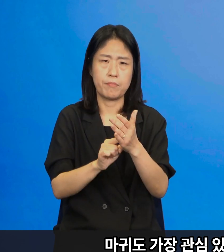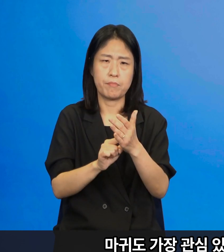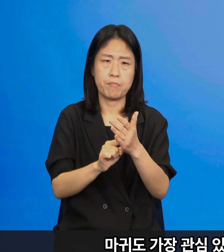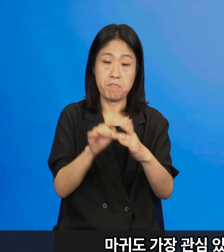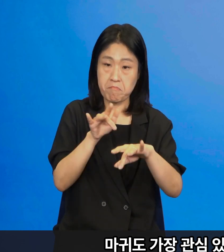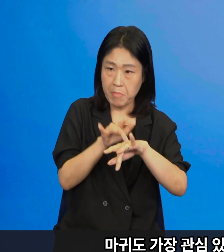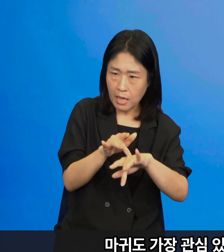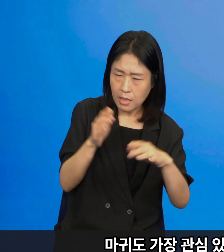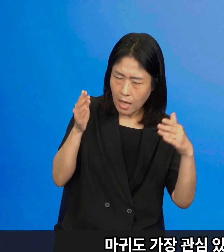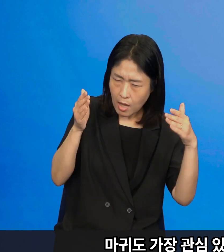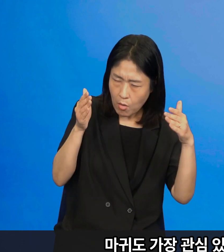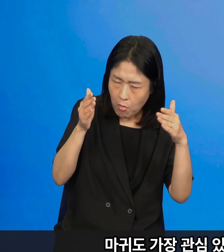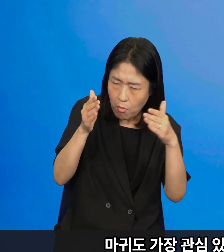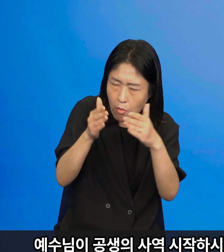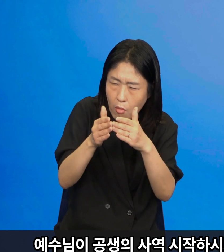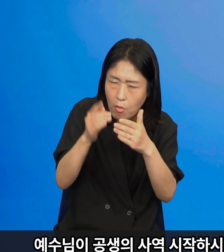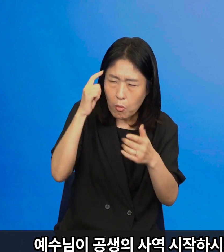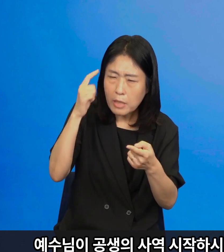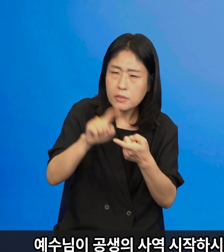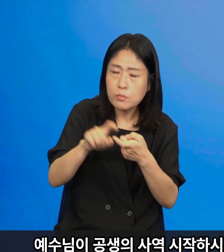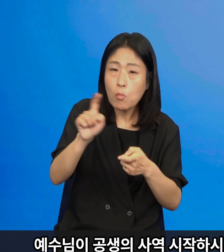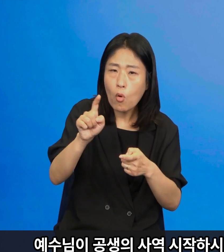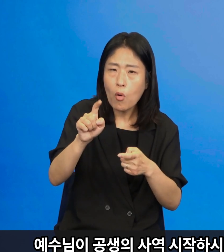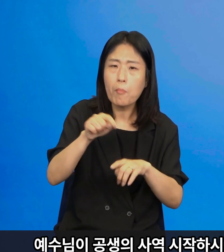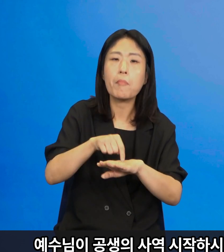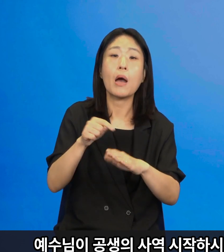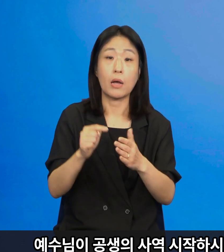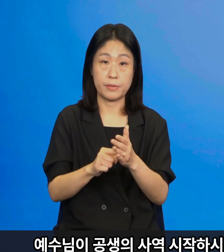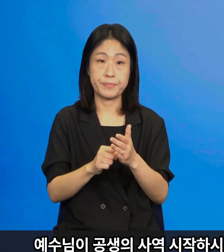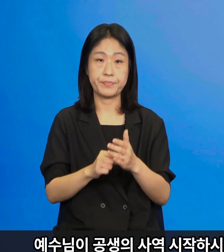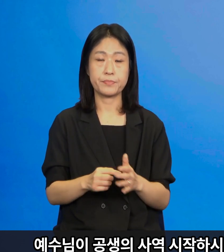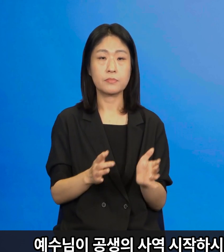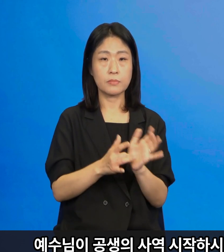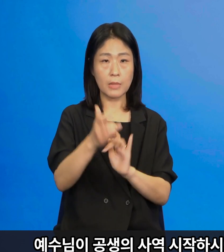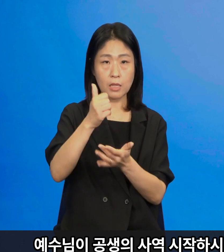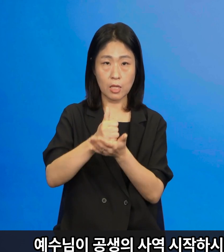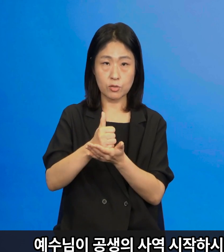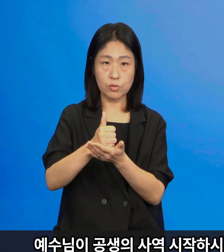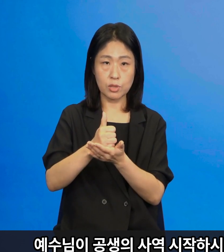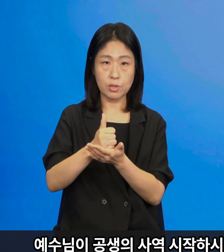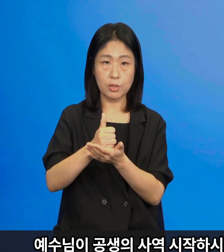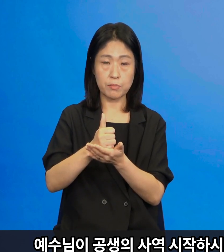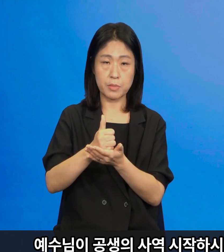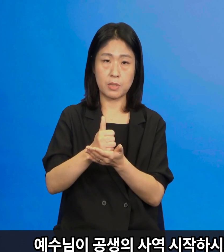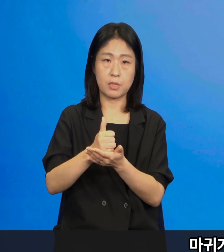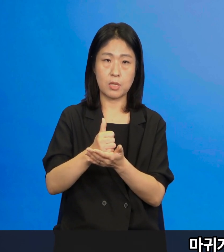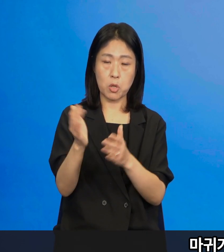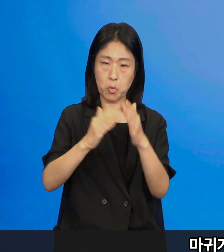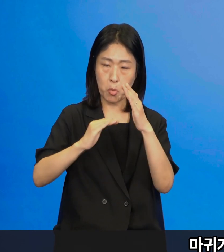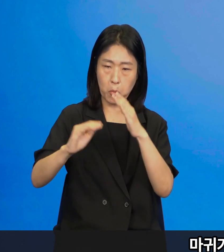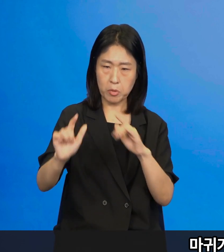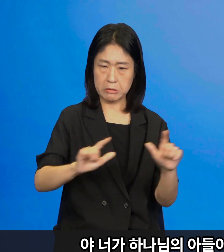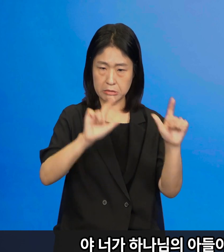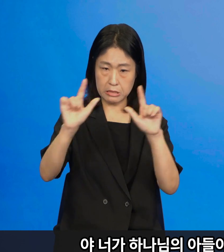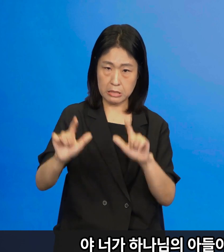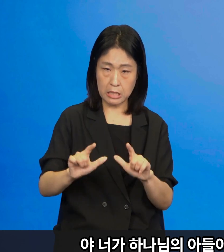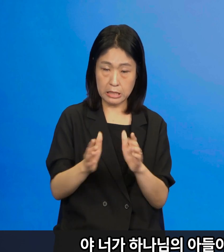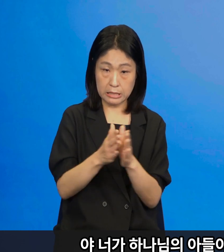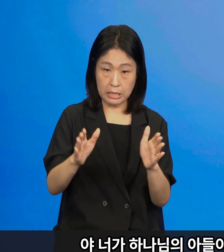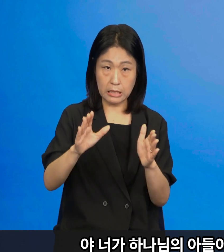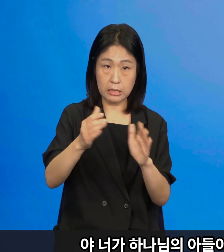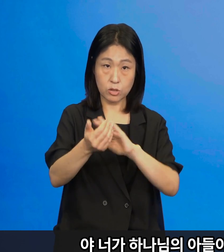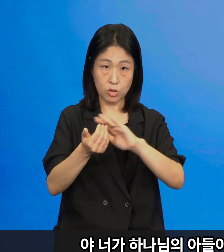것이 마음이에요. 예수님이 공생의 사역 시작하시기 전에 광야에서 시험 받으셨습니다. 마귀가 말하잖아요.